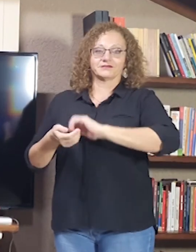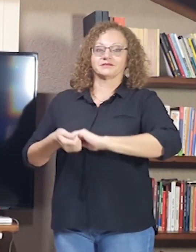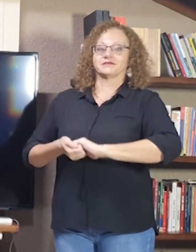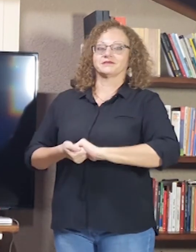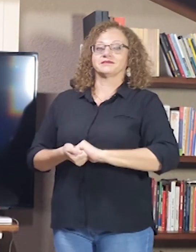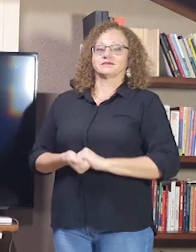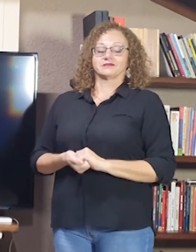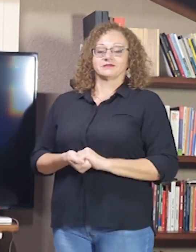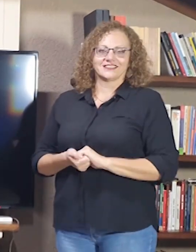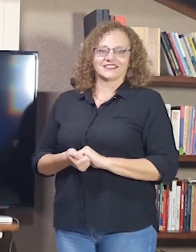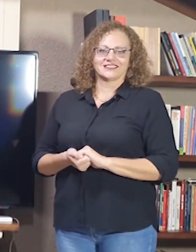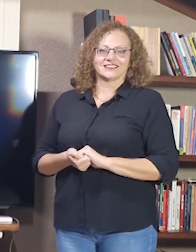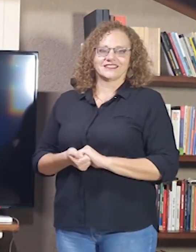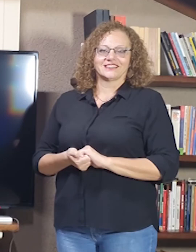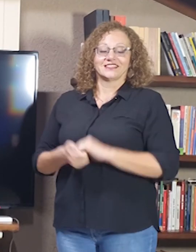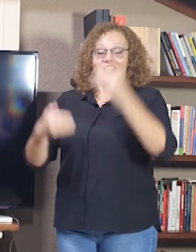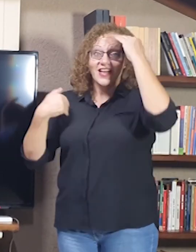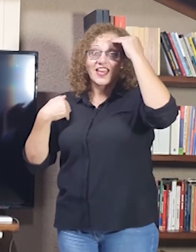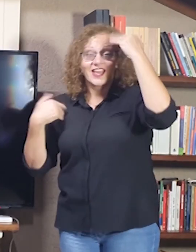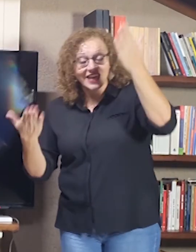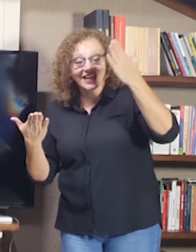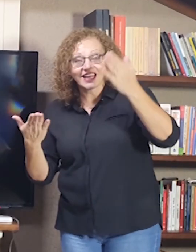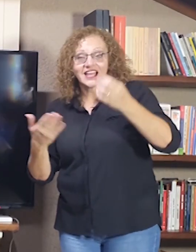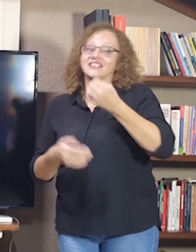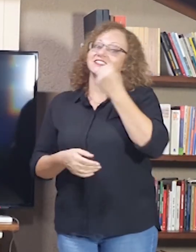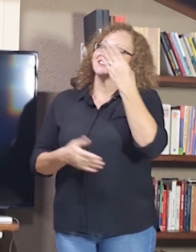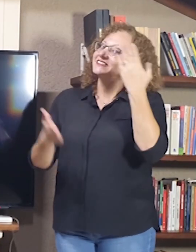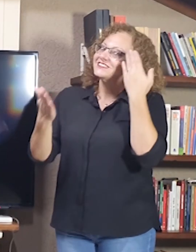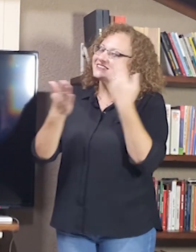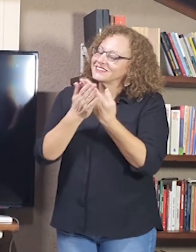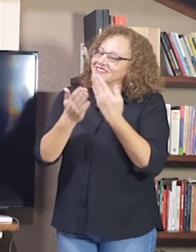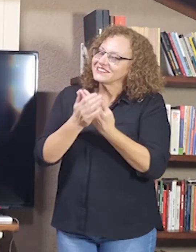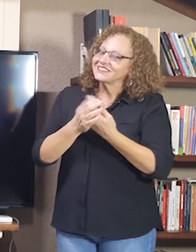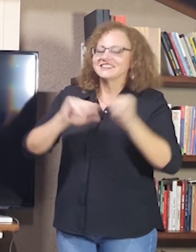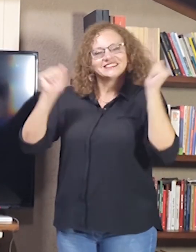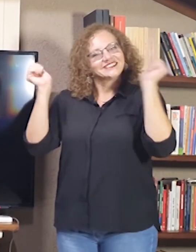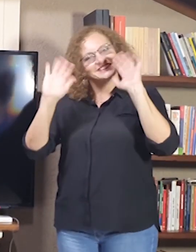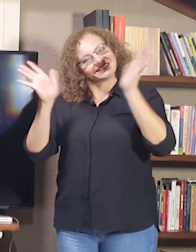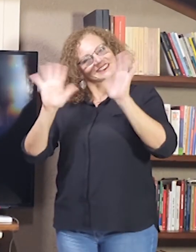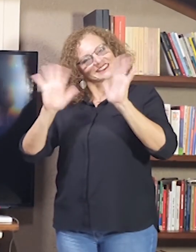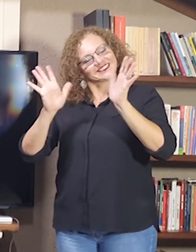Agradeço a todos, bons estudos e tchau, tchau!